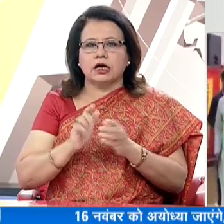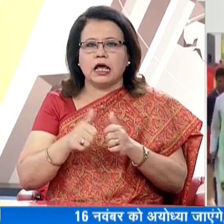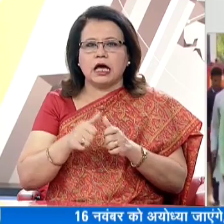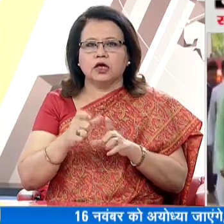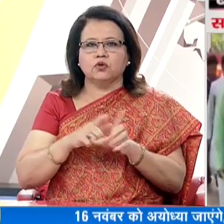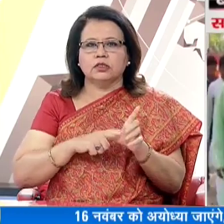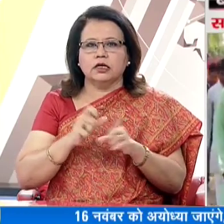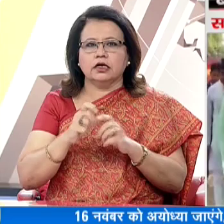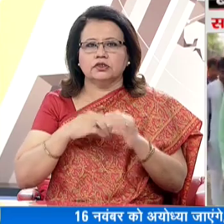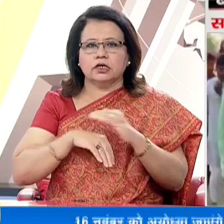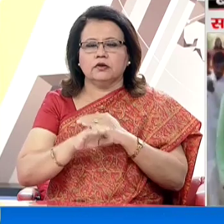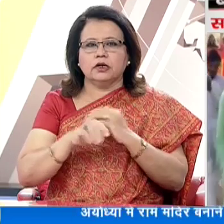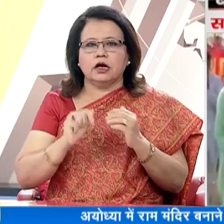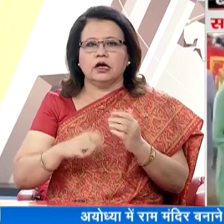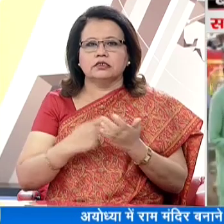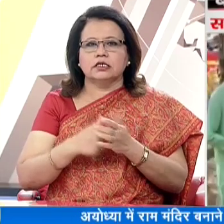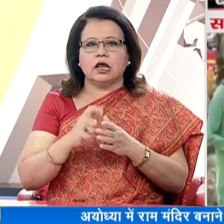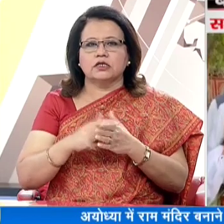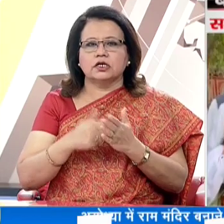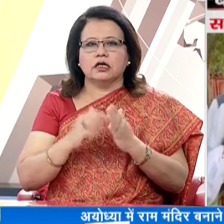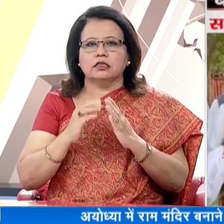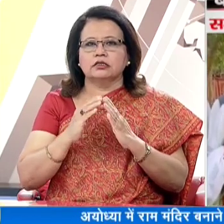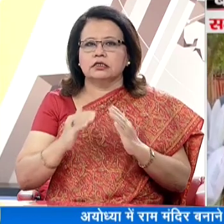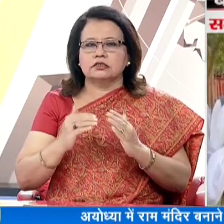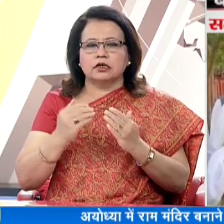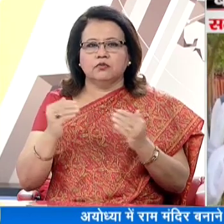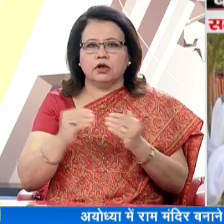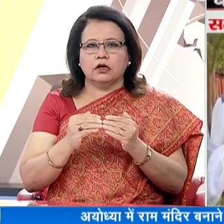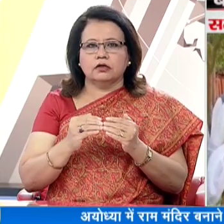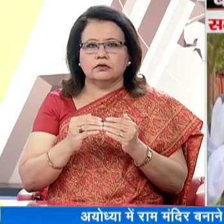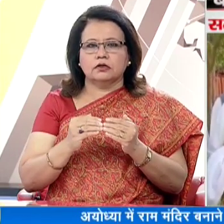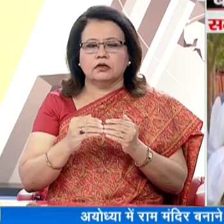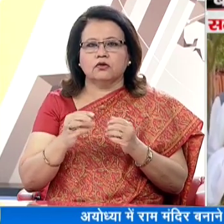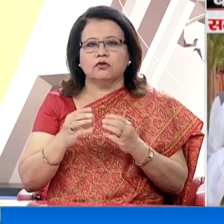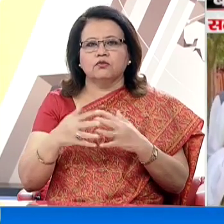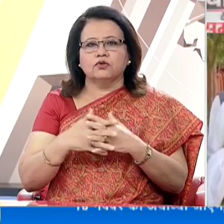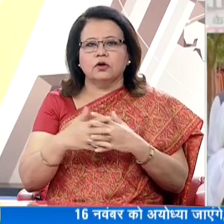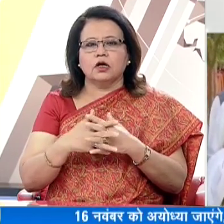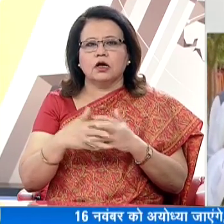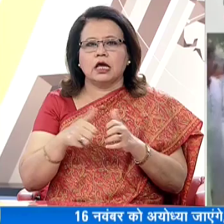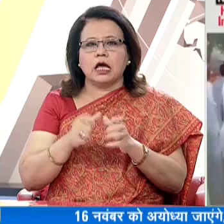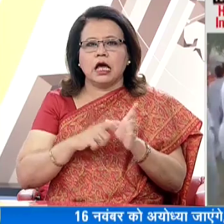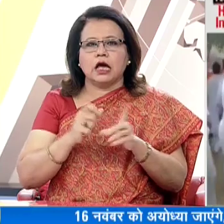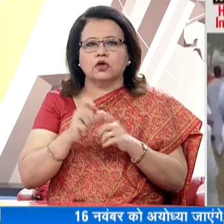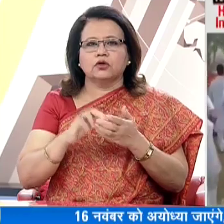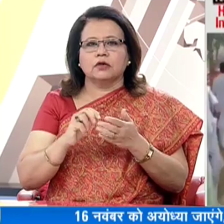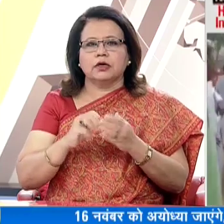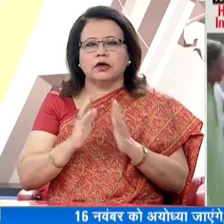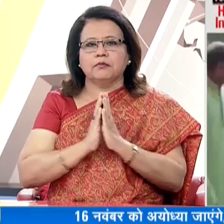वाले हैं। आज राजनाथ सिंह से मुलाकात करेंगे। बुधवार को अयोध्या में मंदिर विवाद से